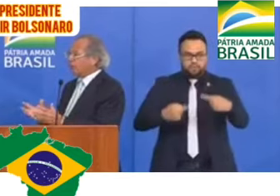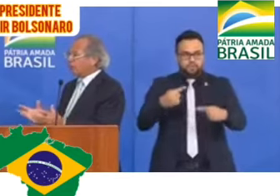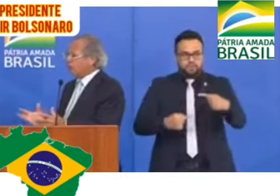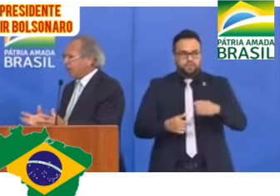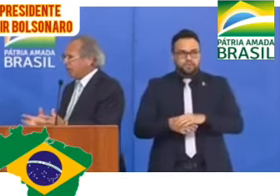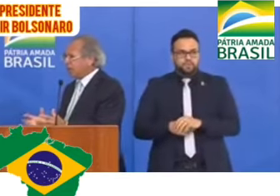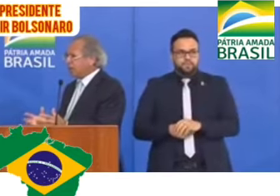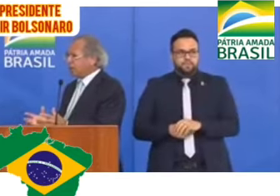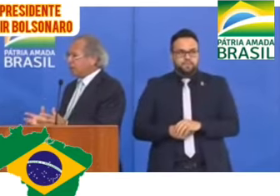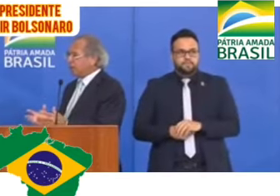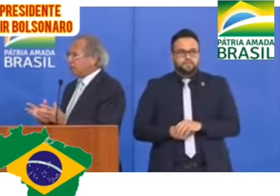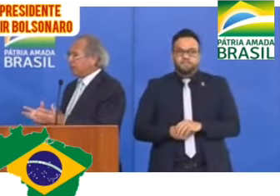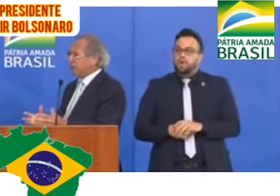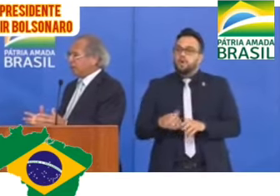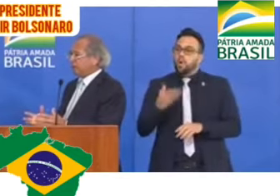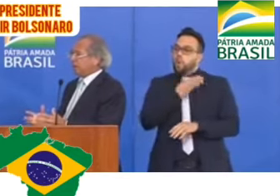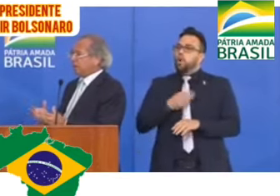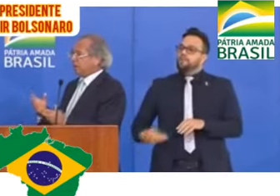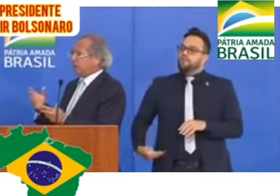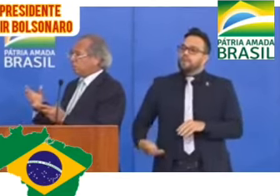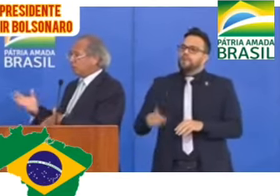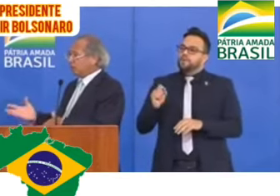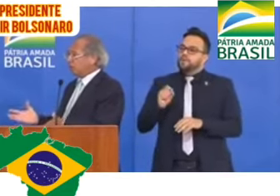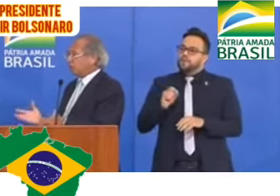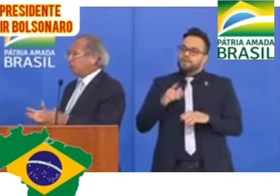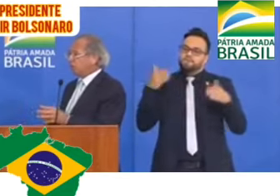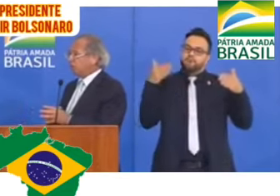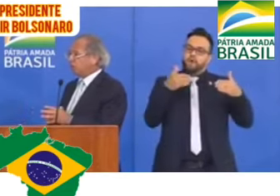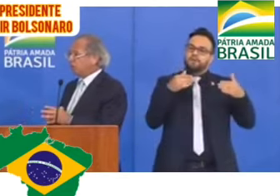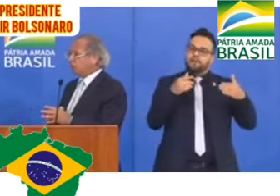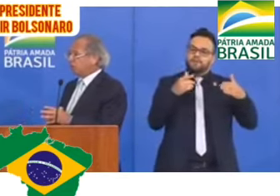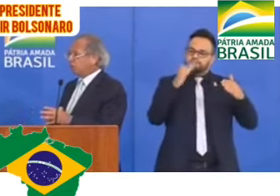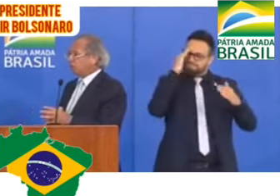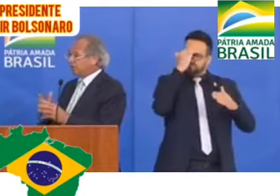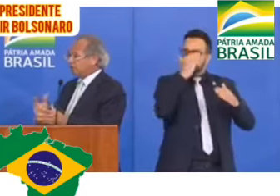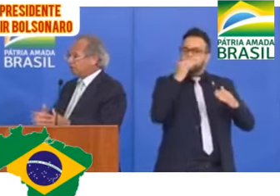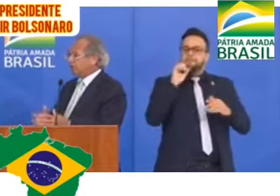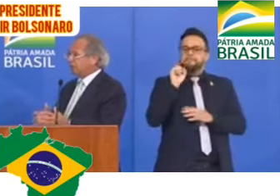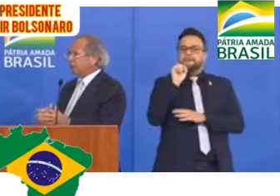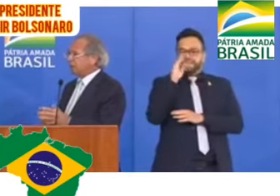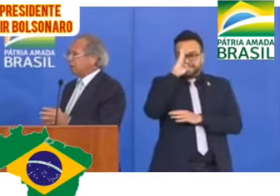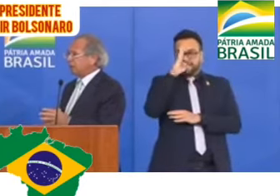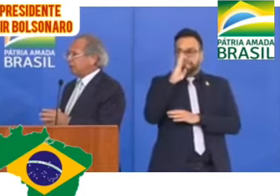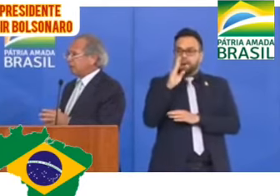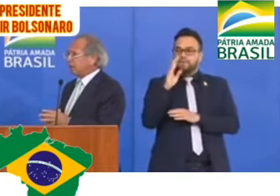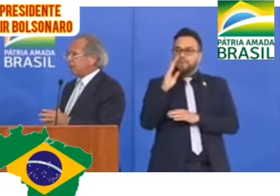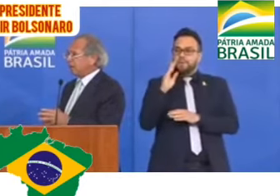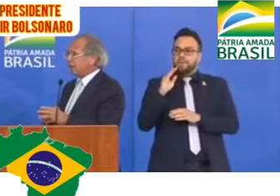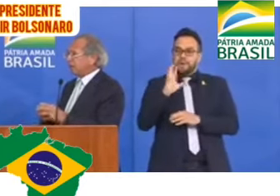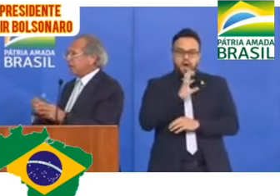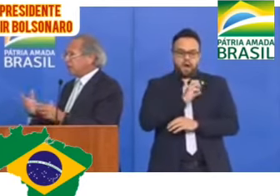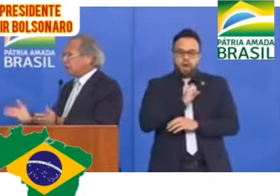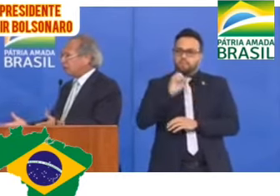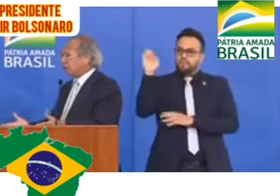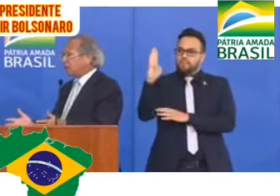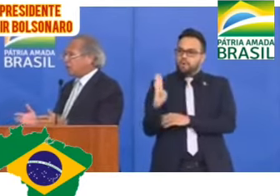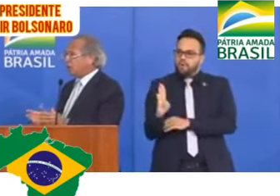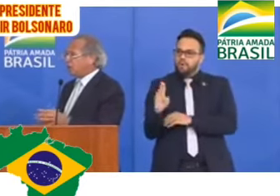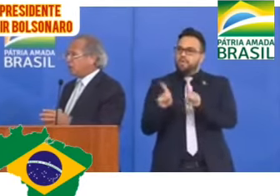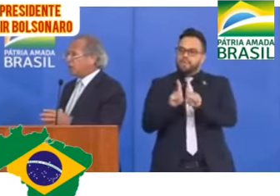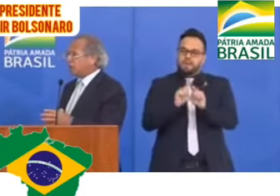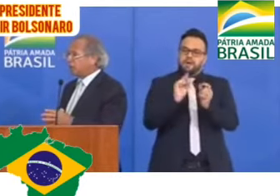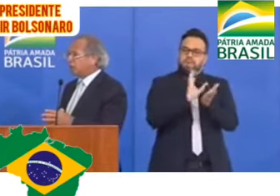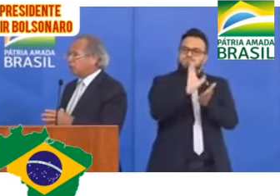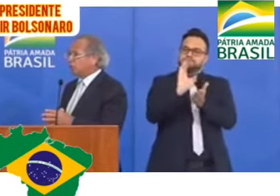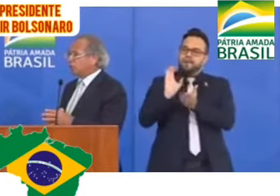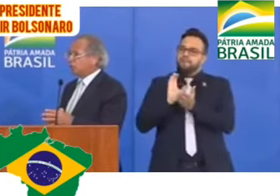uma governabilidade baseada no patriotismo, nas metas, na